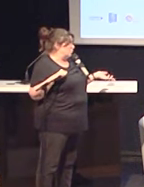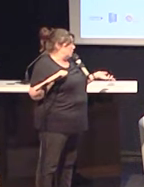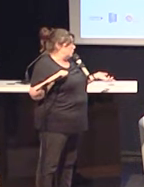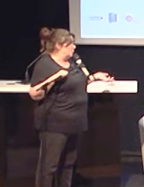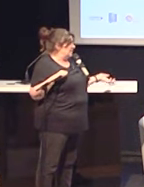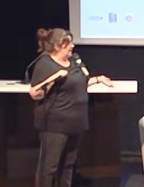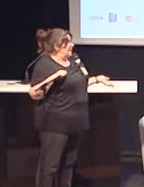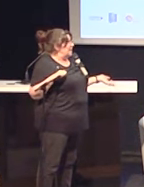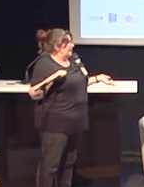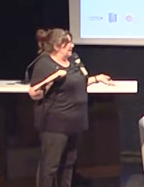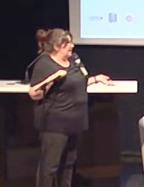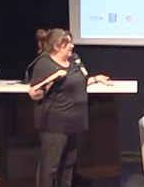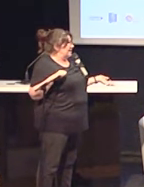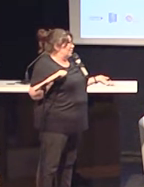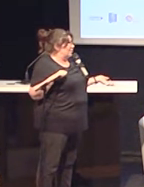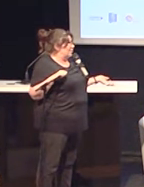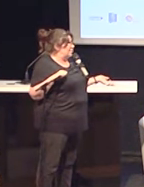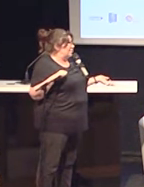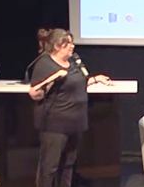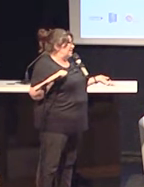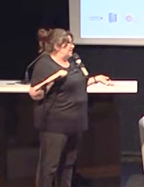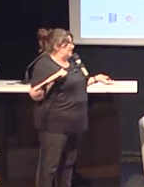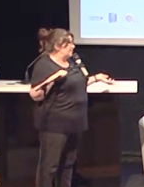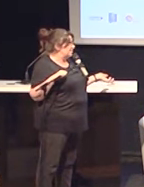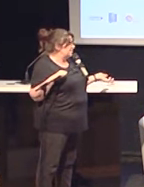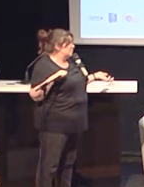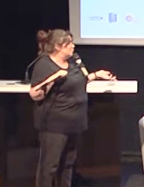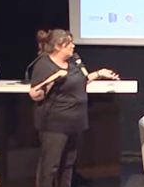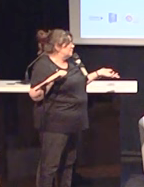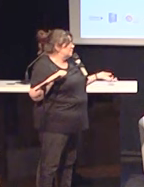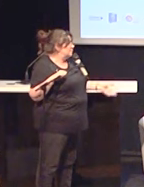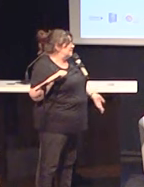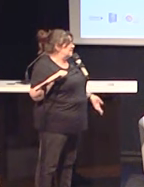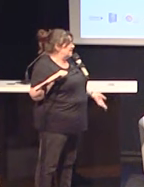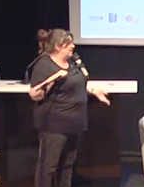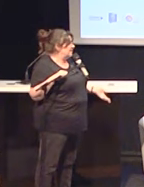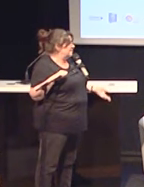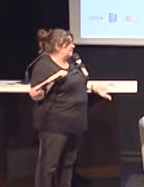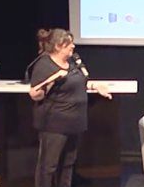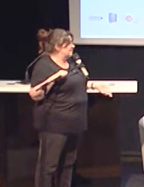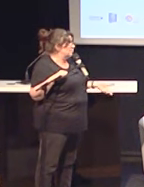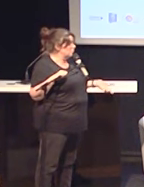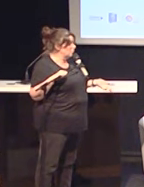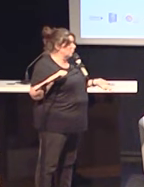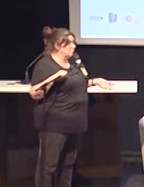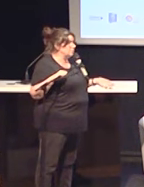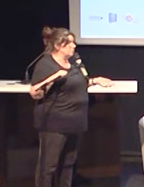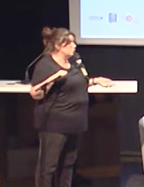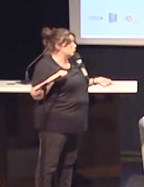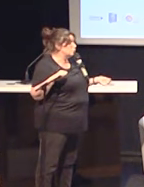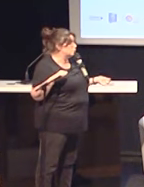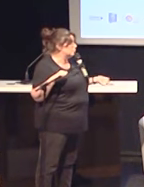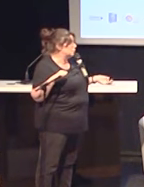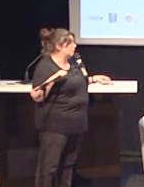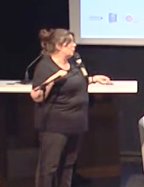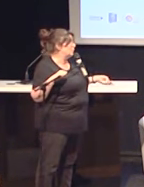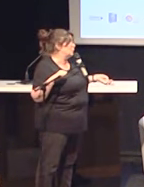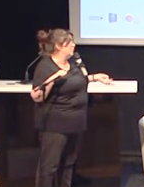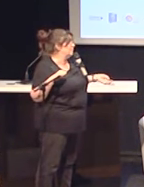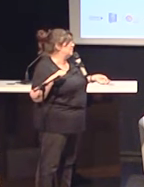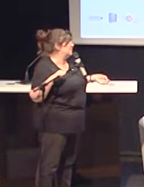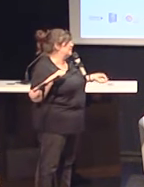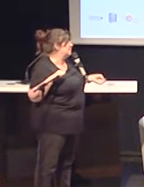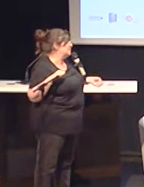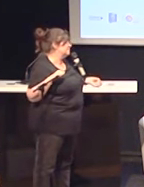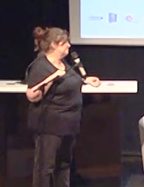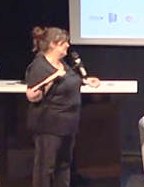moi, j'ai coché sourd. Et donc, je me suis dit, c'est bon, ils vont me mettre des interprètes. Non, on m'a dit non, c'était juste pour savoir, parce qu'il n'y